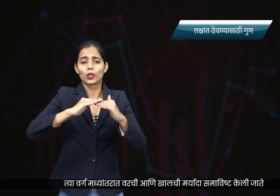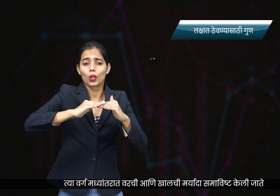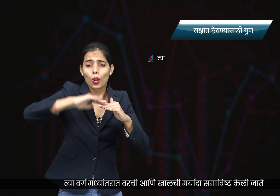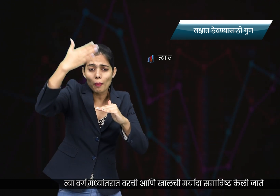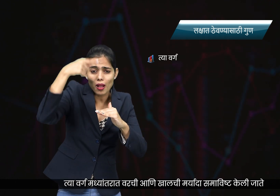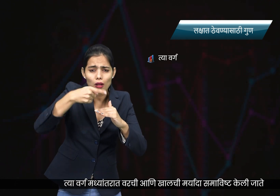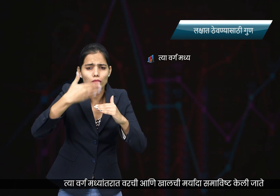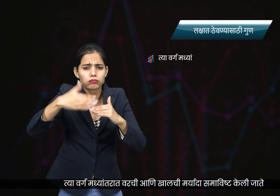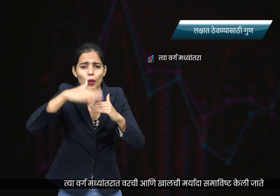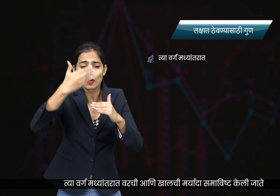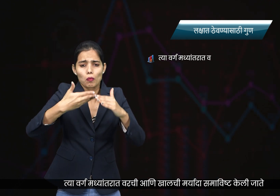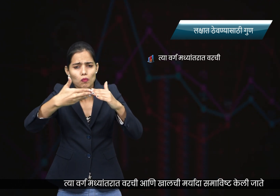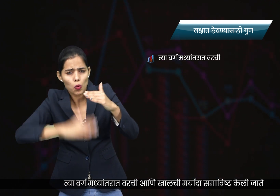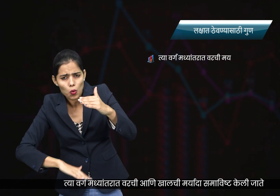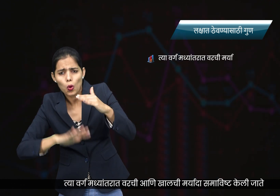त्या वर्ग मध्यांतरात वरची आणि